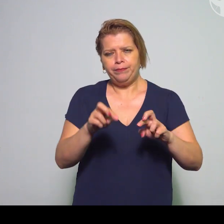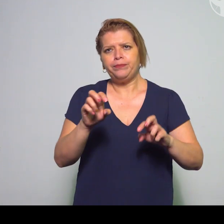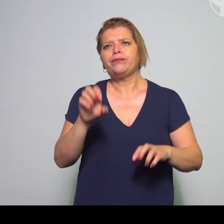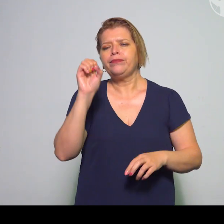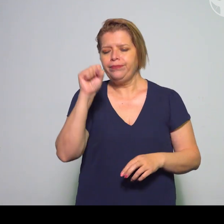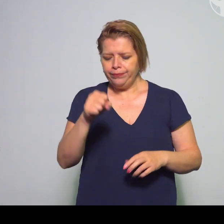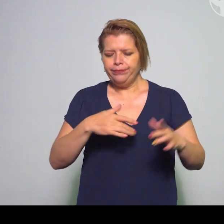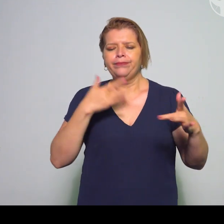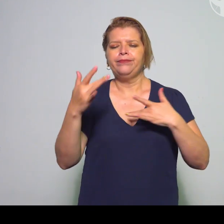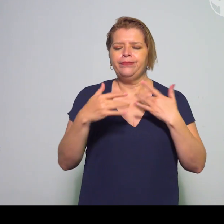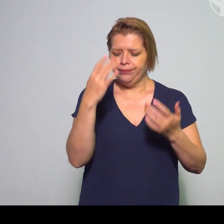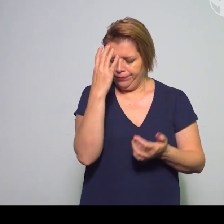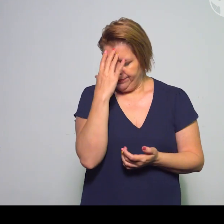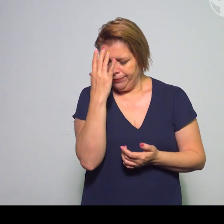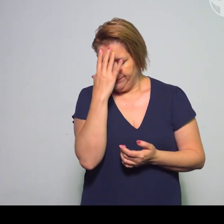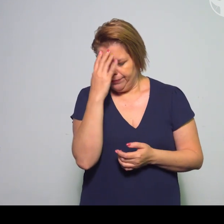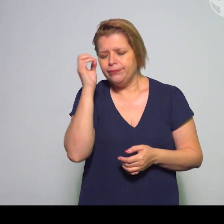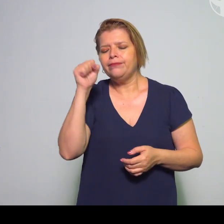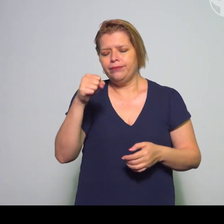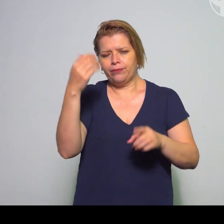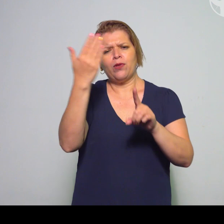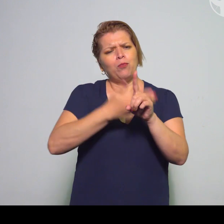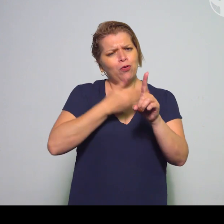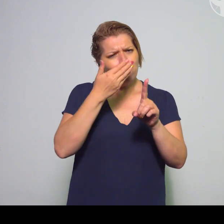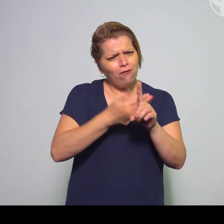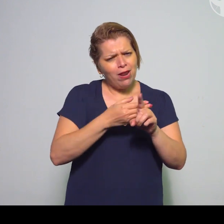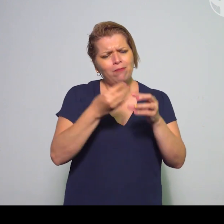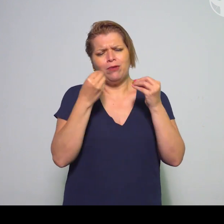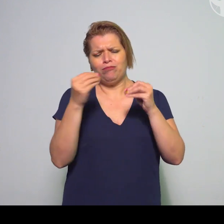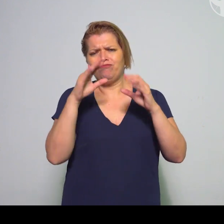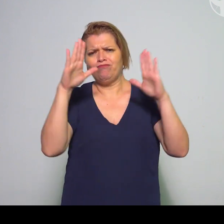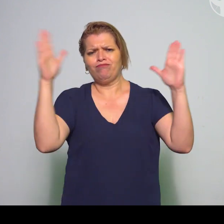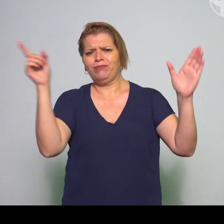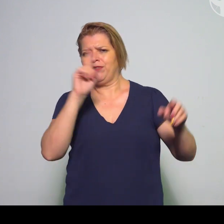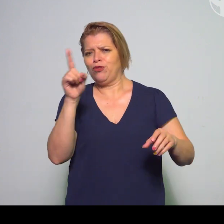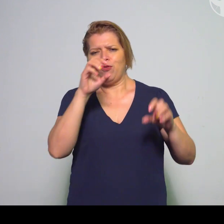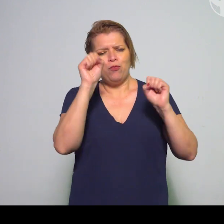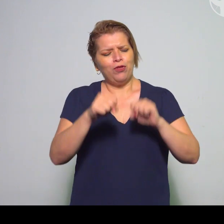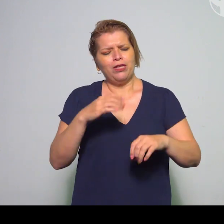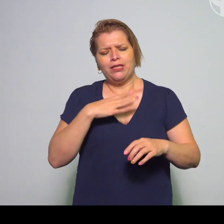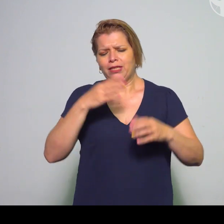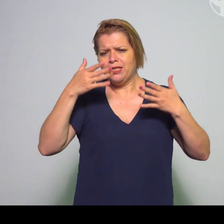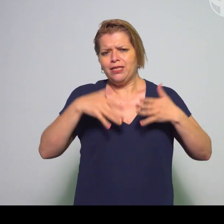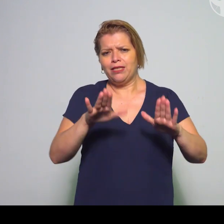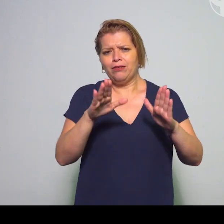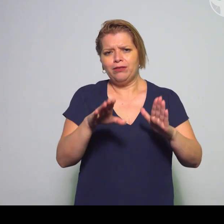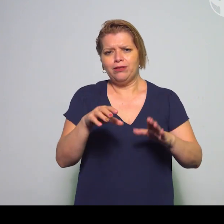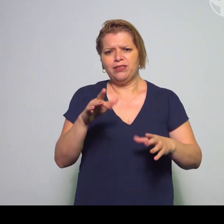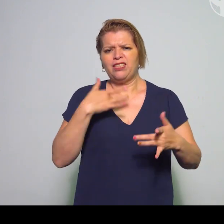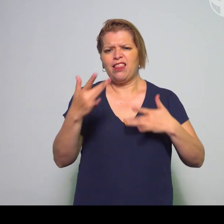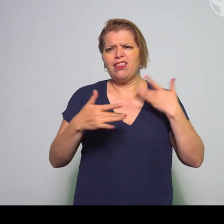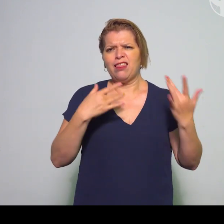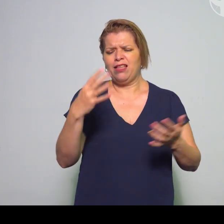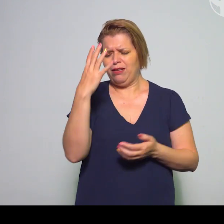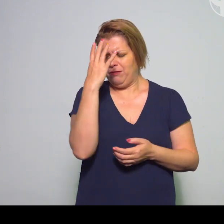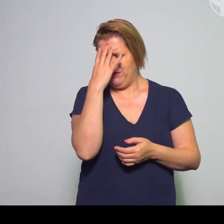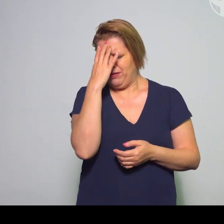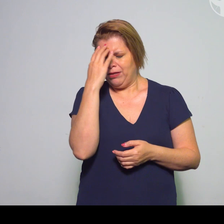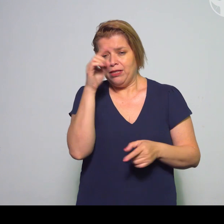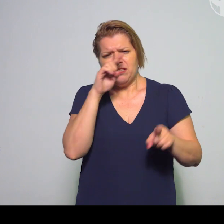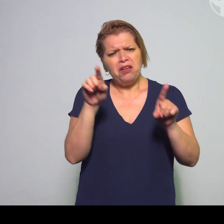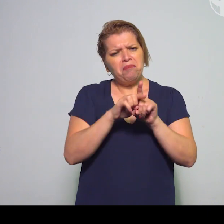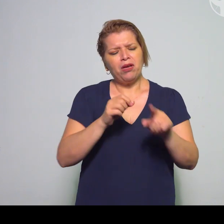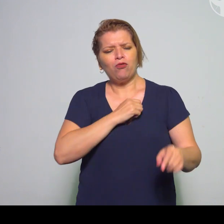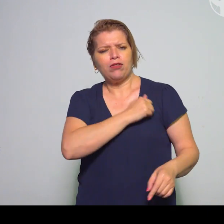cuenta? Sí había vergüenza, sí había un problema en la situación de no poder tener hijos. Y no solo había vergüenza, seguramente había